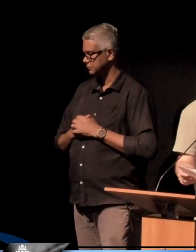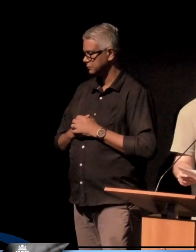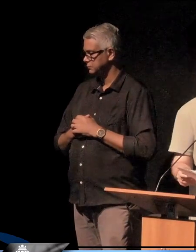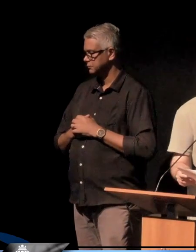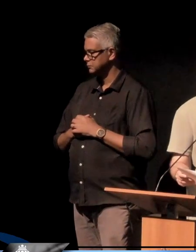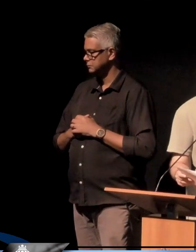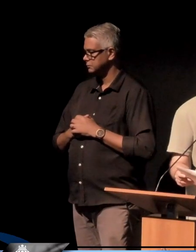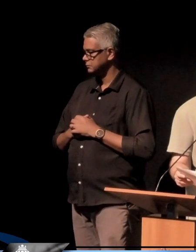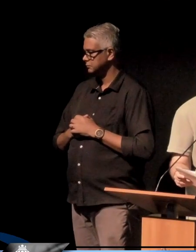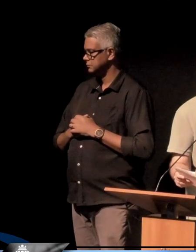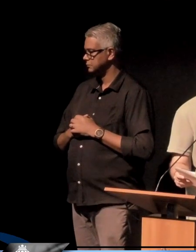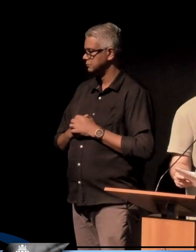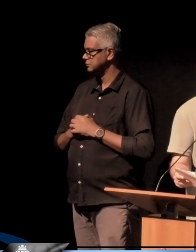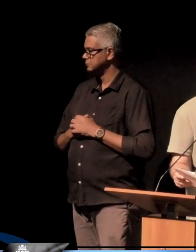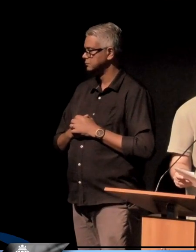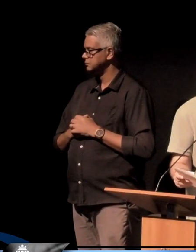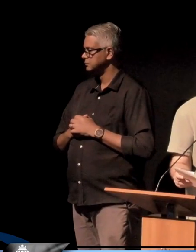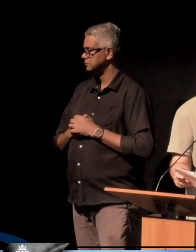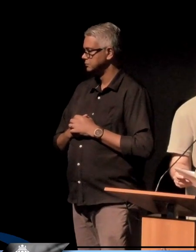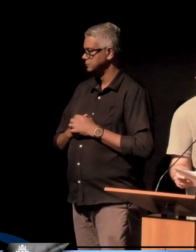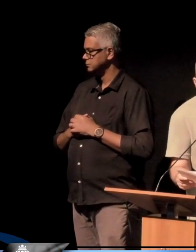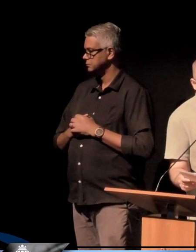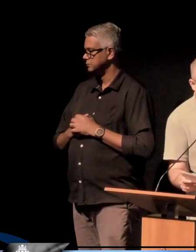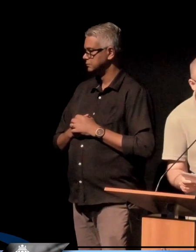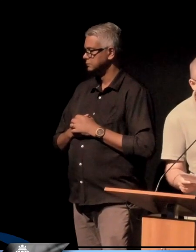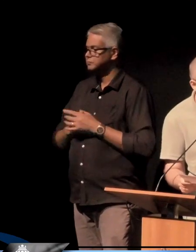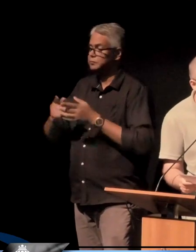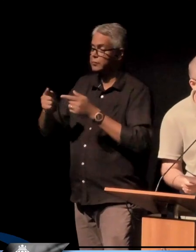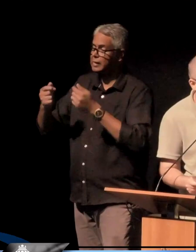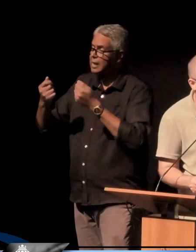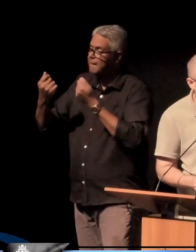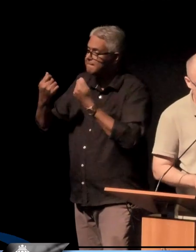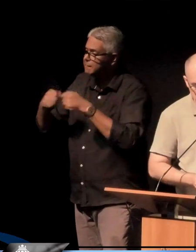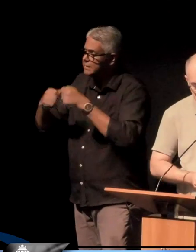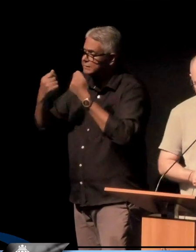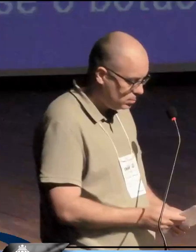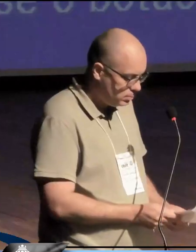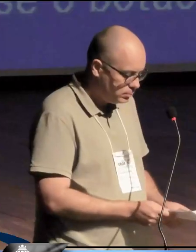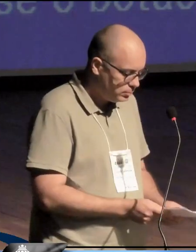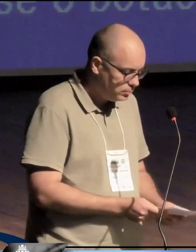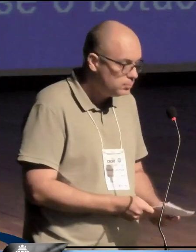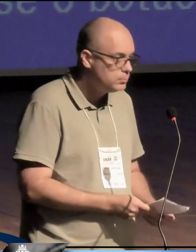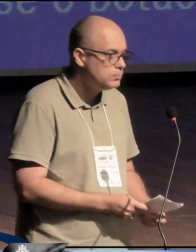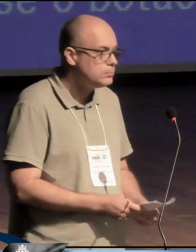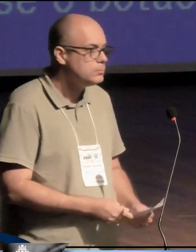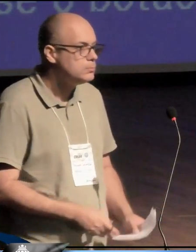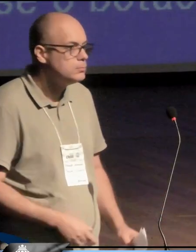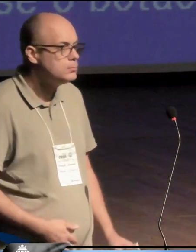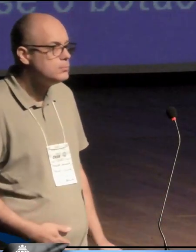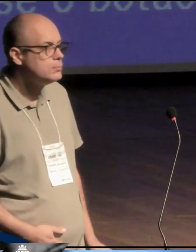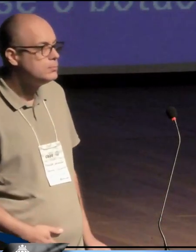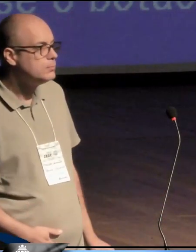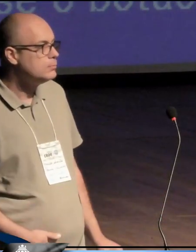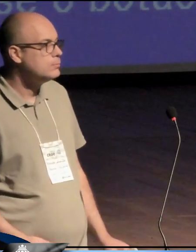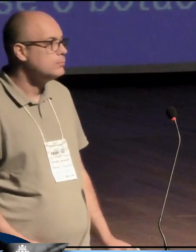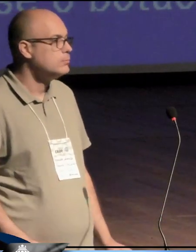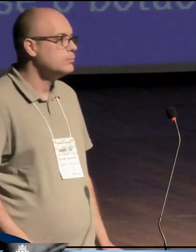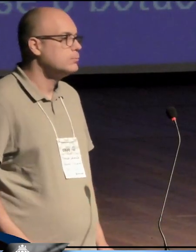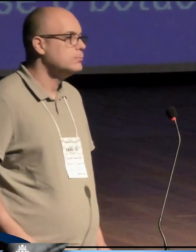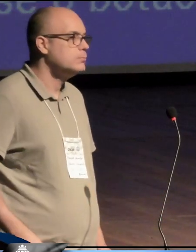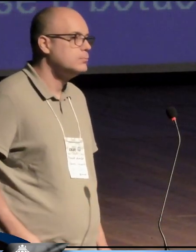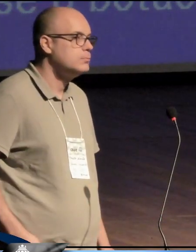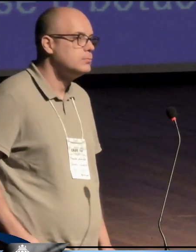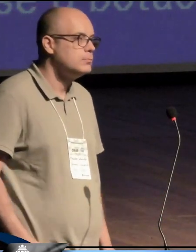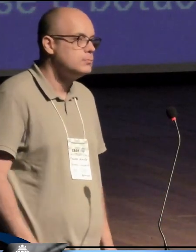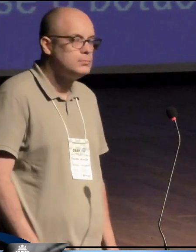Ah ela tá falando que não dá para fazer antes sem pedagogo junto a Iana escola ela não acontece sem a comunidade escolar